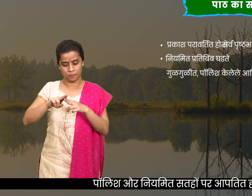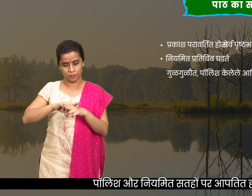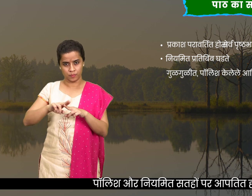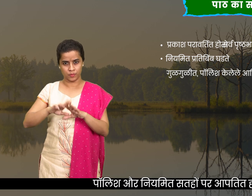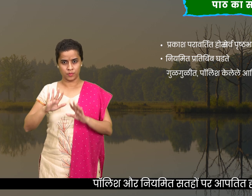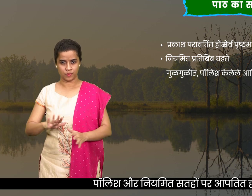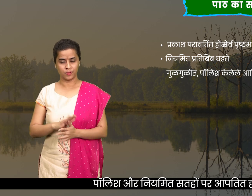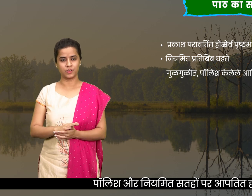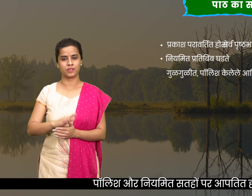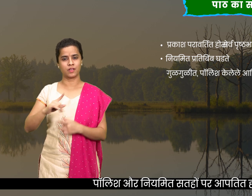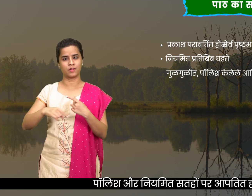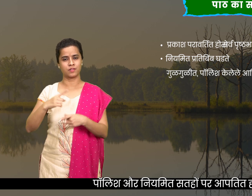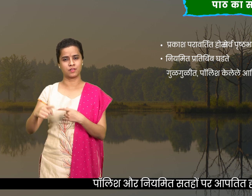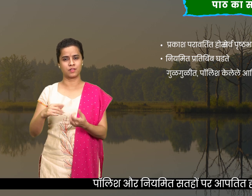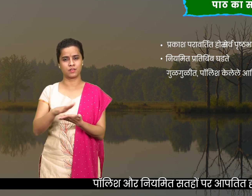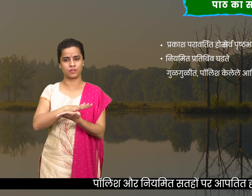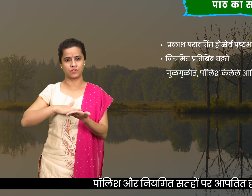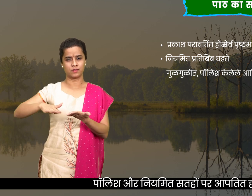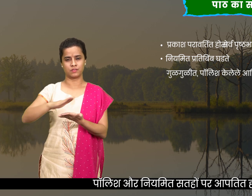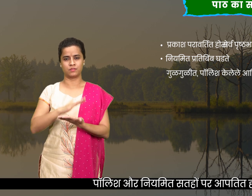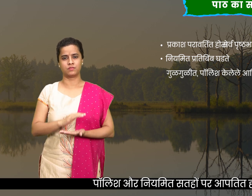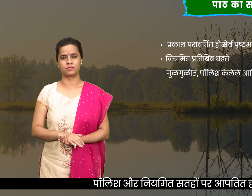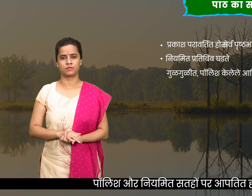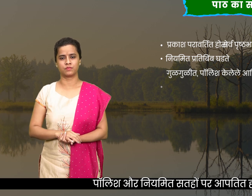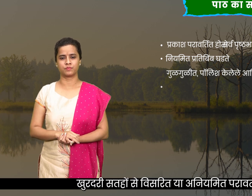पर अपतित होता है।